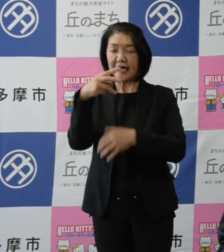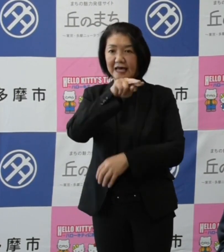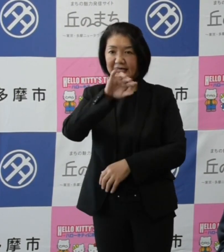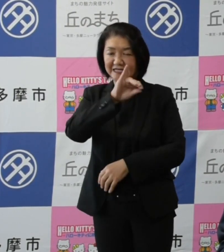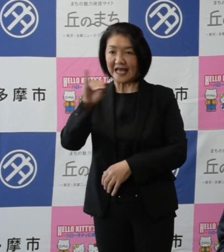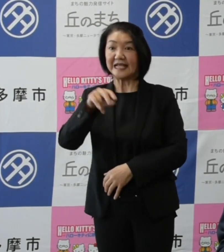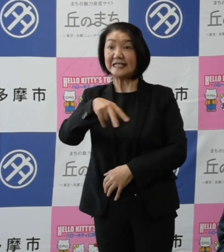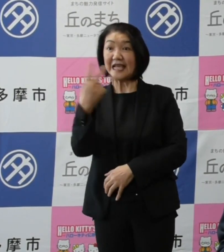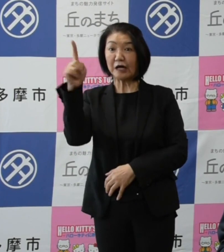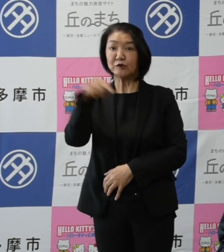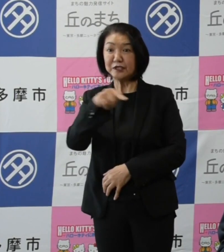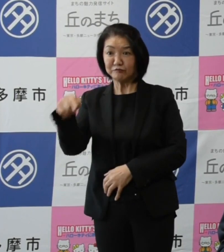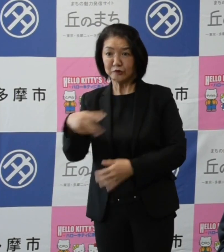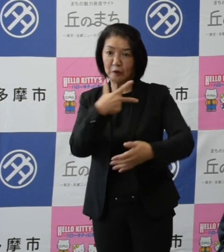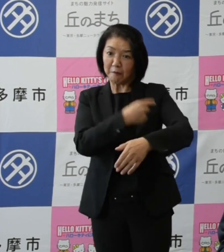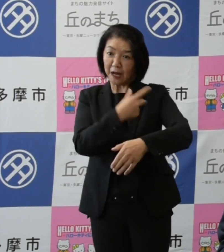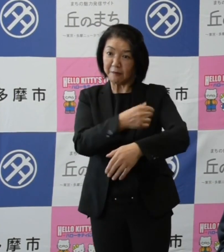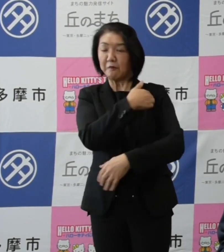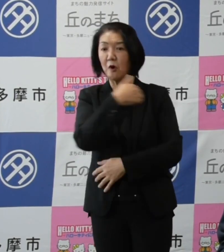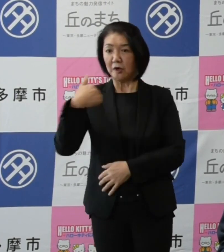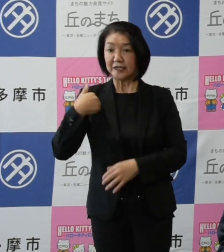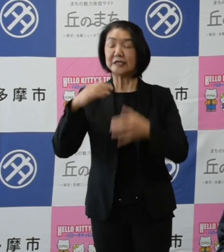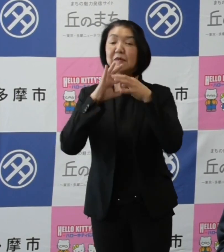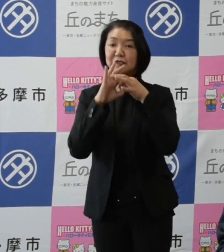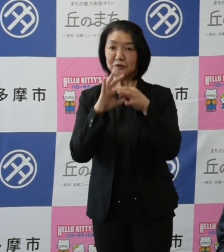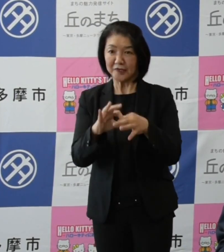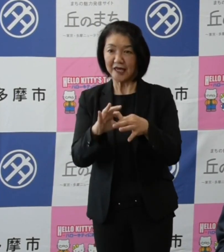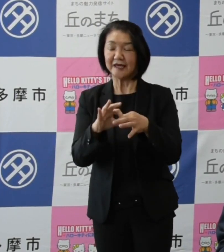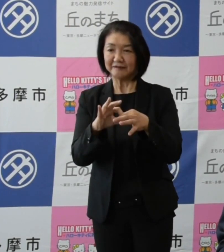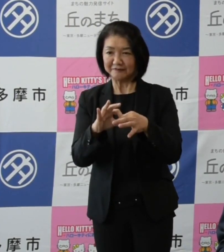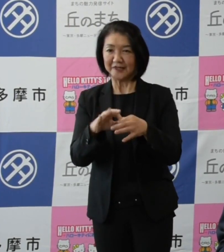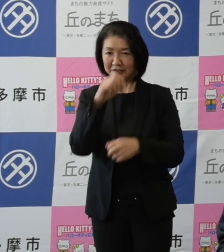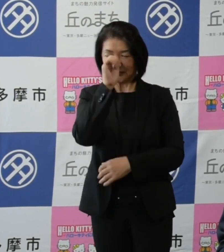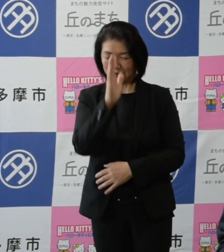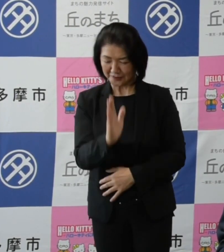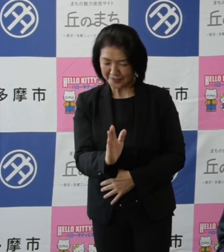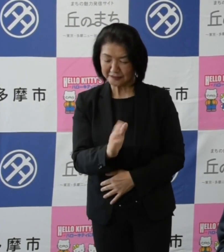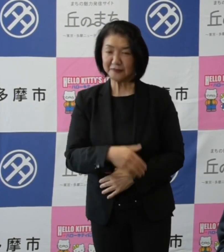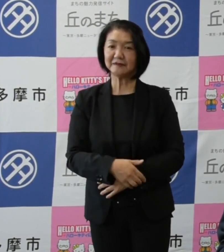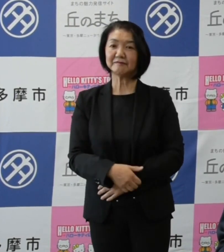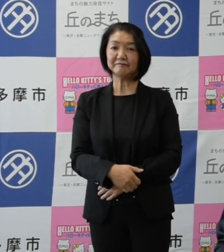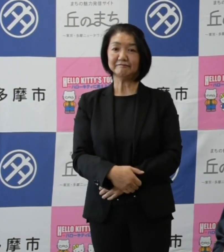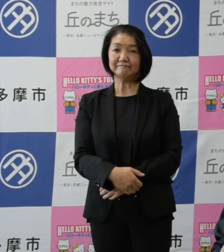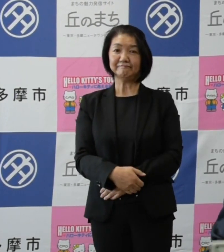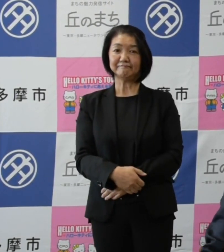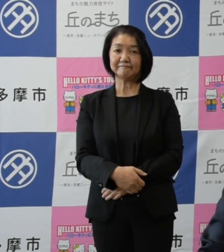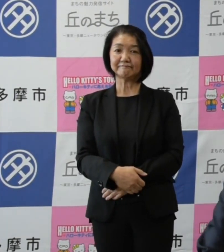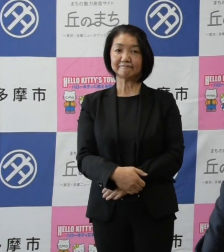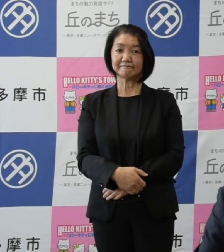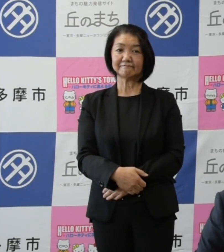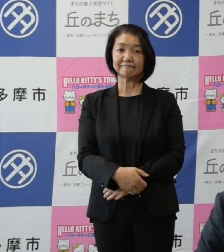クチンによる個別接種も再開しました。よろしくお願いいたします。